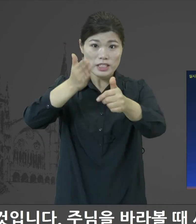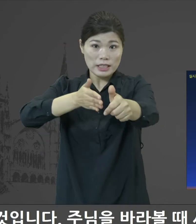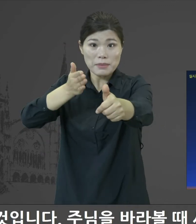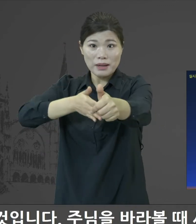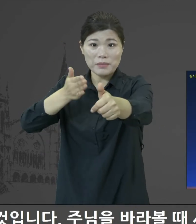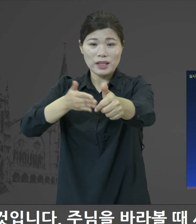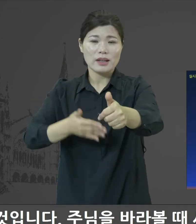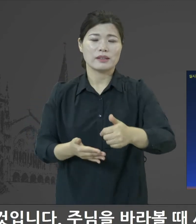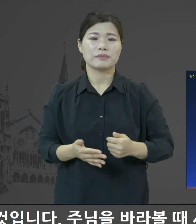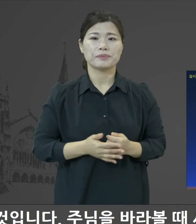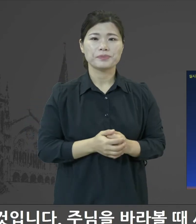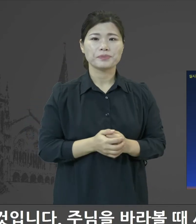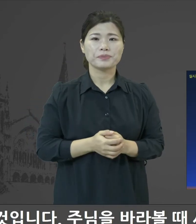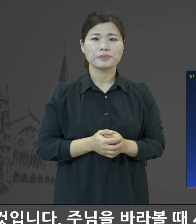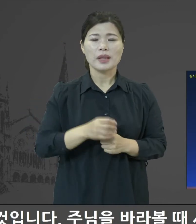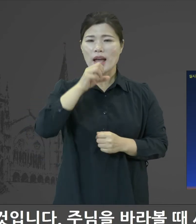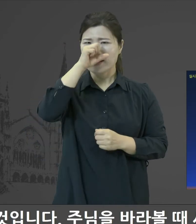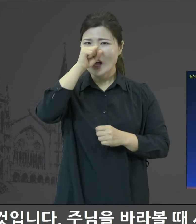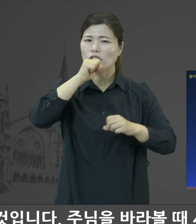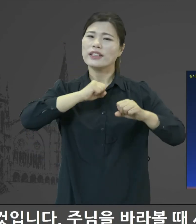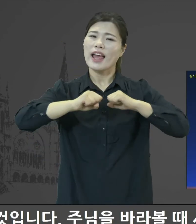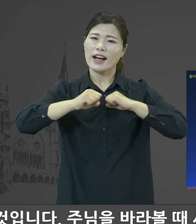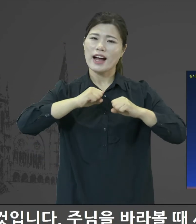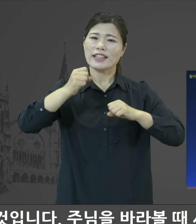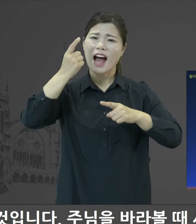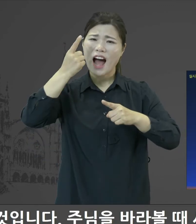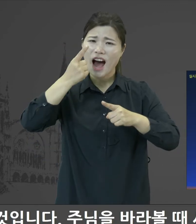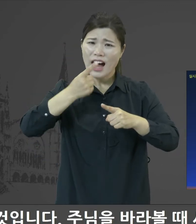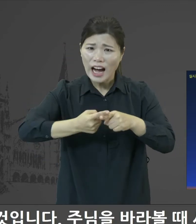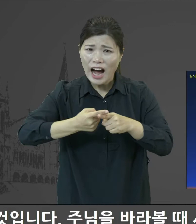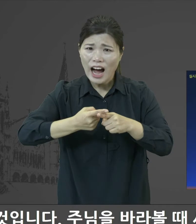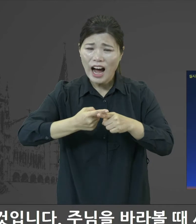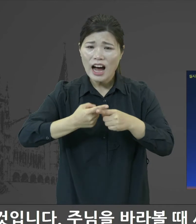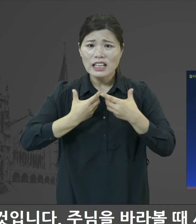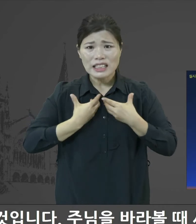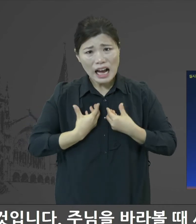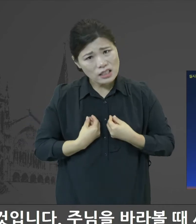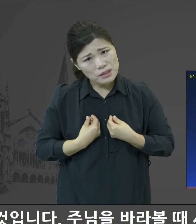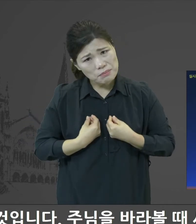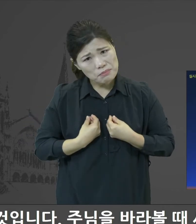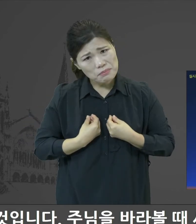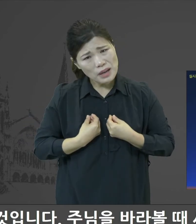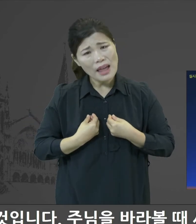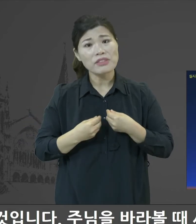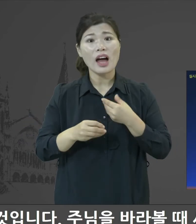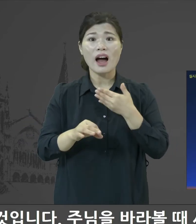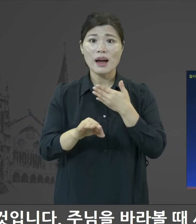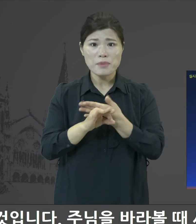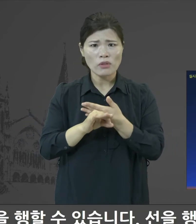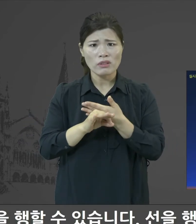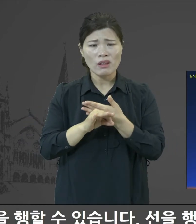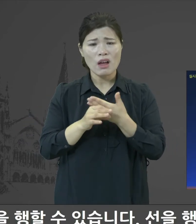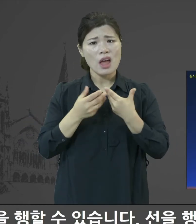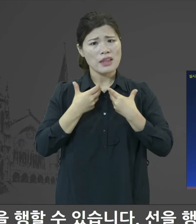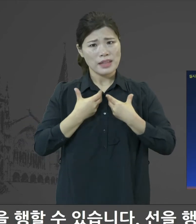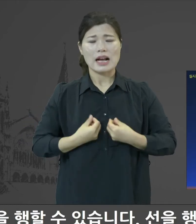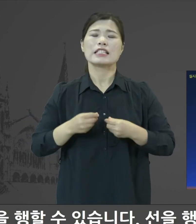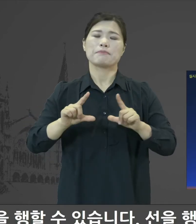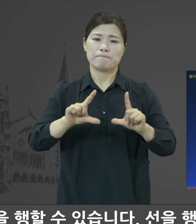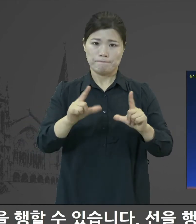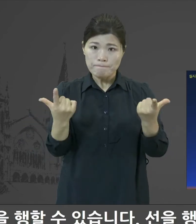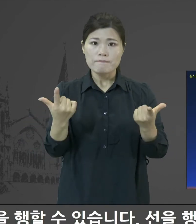축원합니다. 선을 행하다가 낙심하는 일이 생겨도 낙심하지 않기 위해서